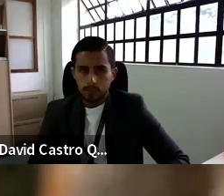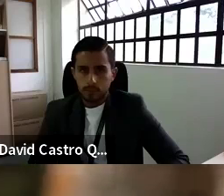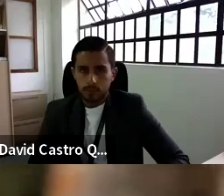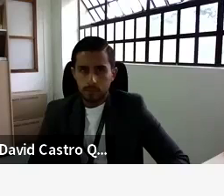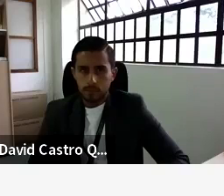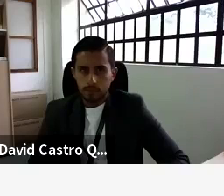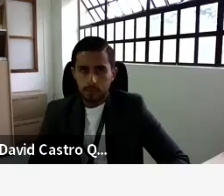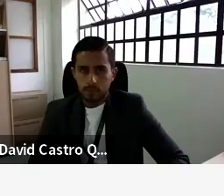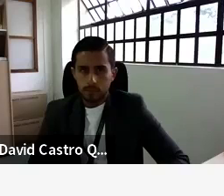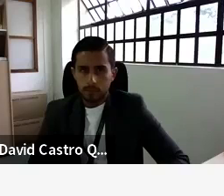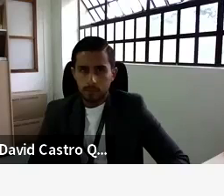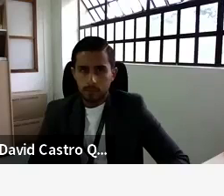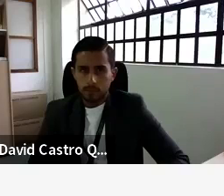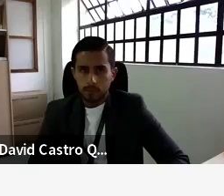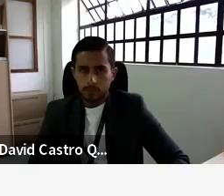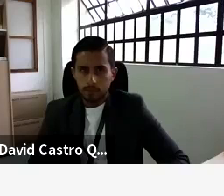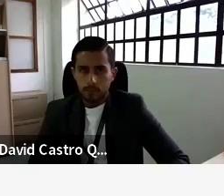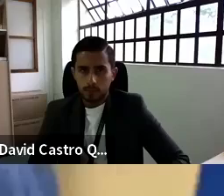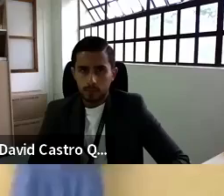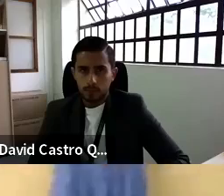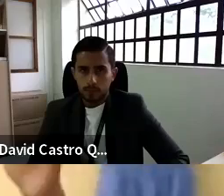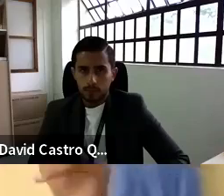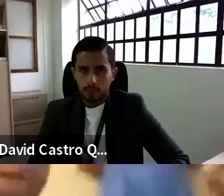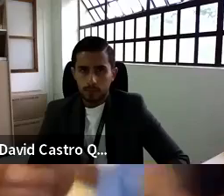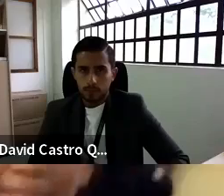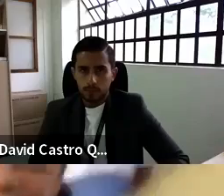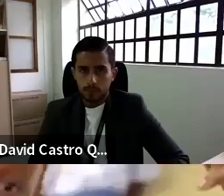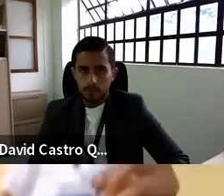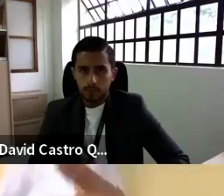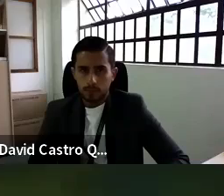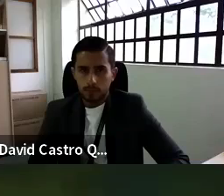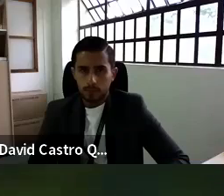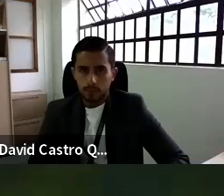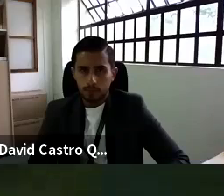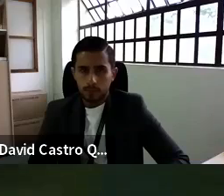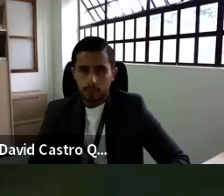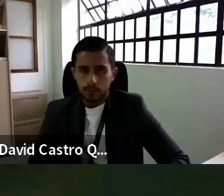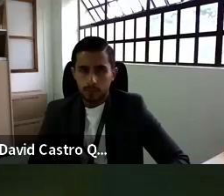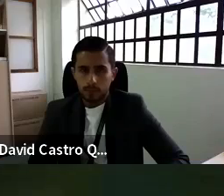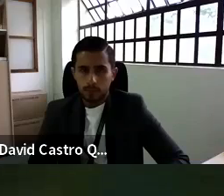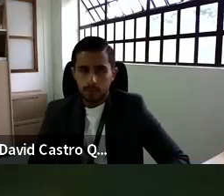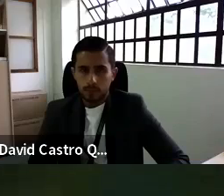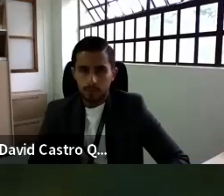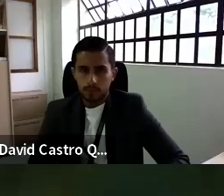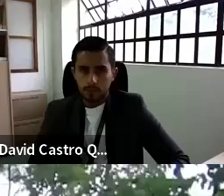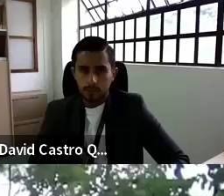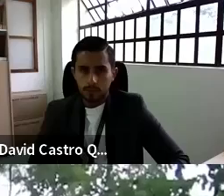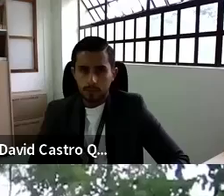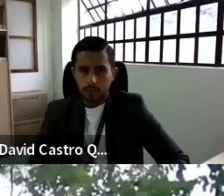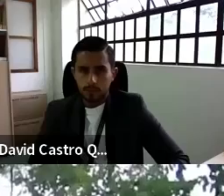playa agradezco enormemente por hacernos partícipe en esta super ciudad del bienestar considero que esa actividad es súper buena